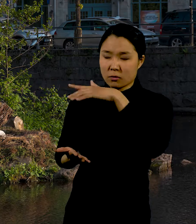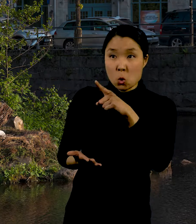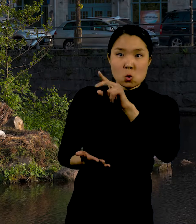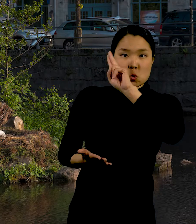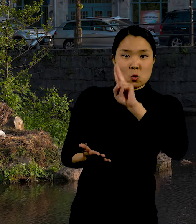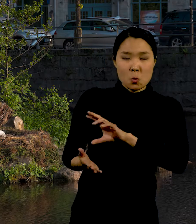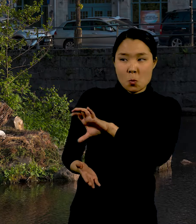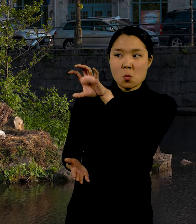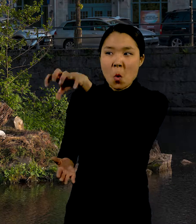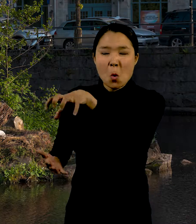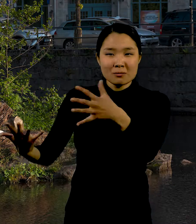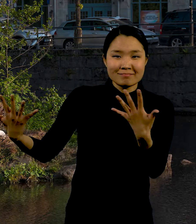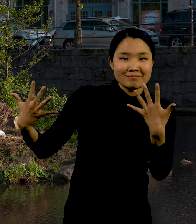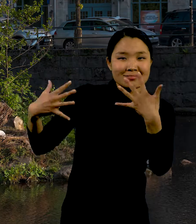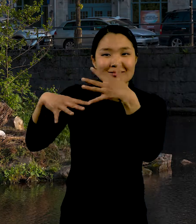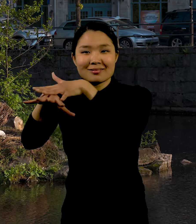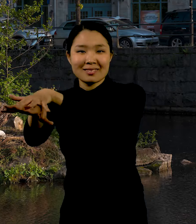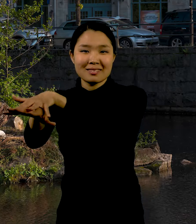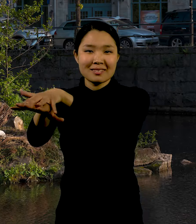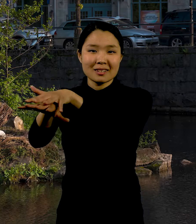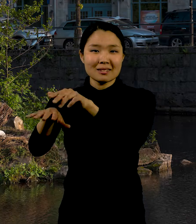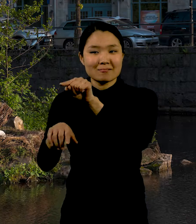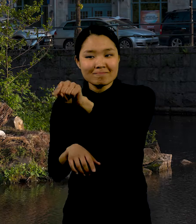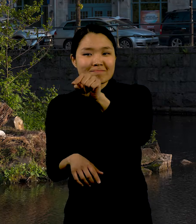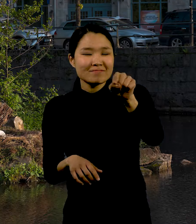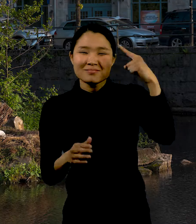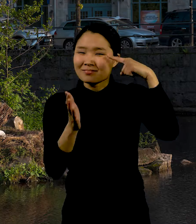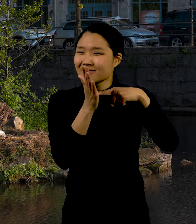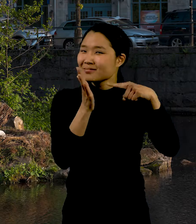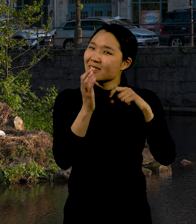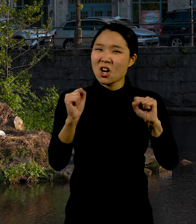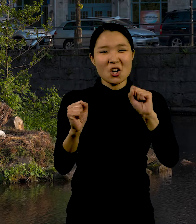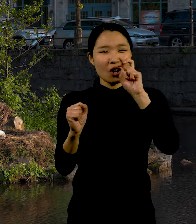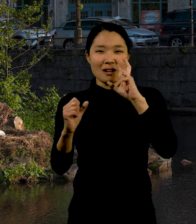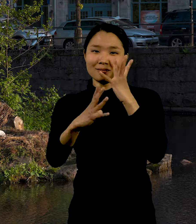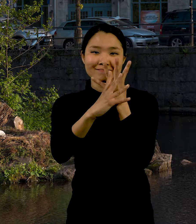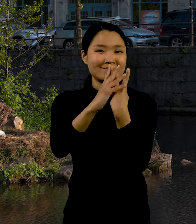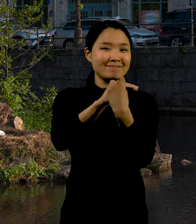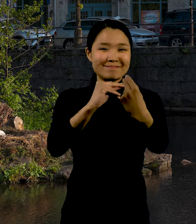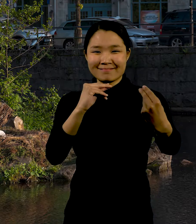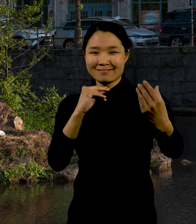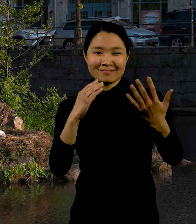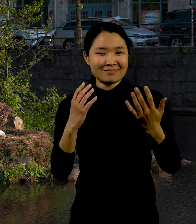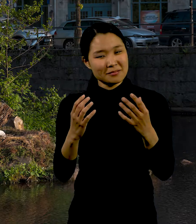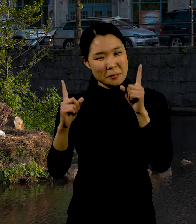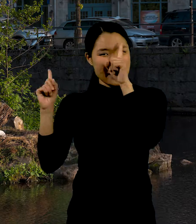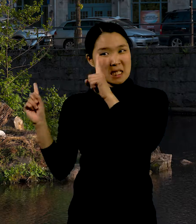önskan återstår för att fullborda konstverket. Att ruvaren återvänder och fortsätter att värma fram livet.